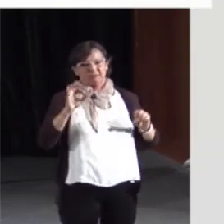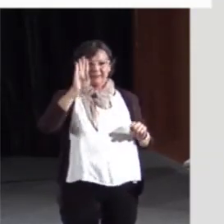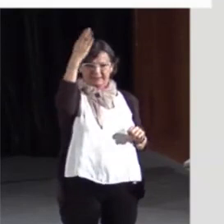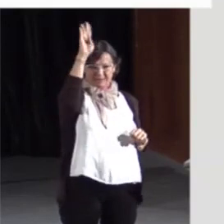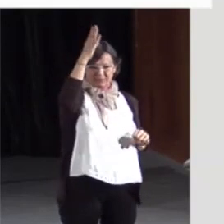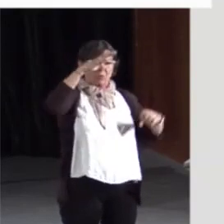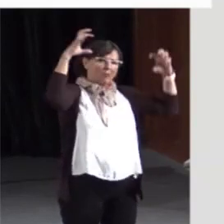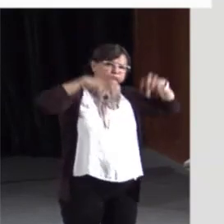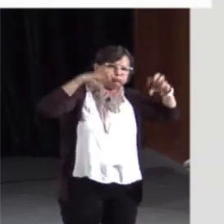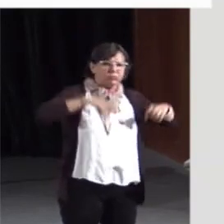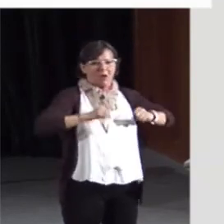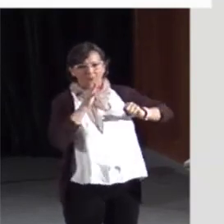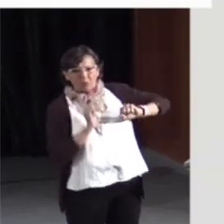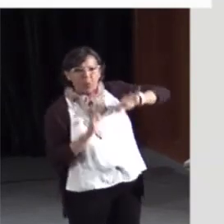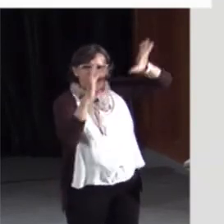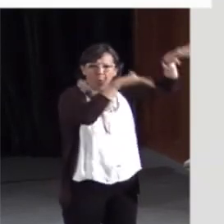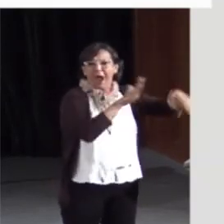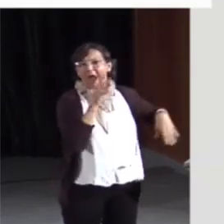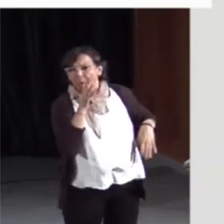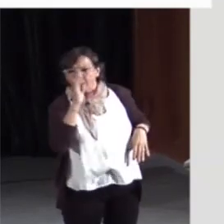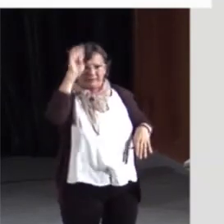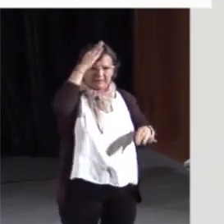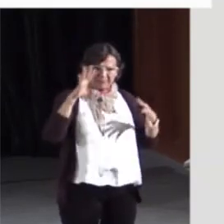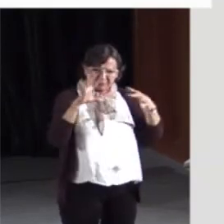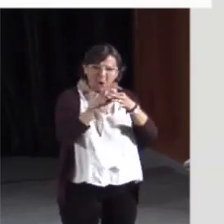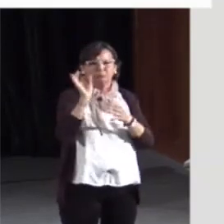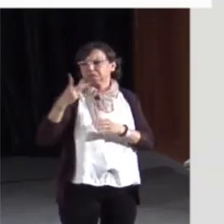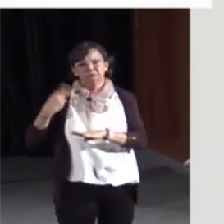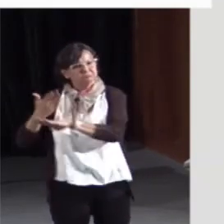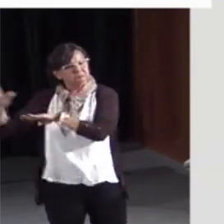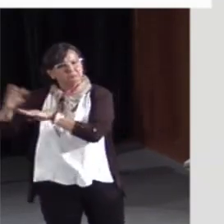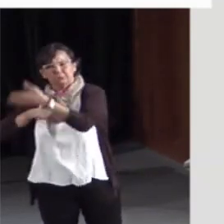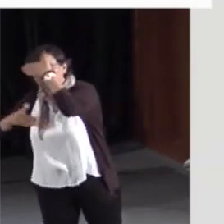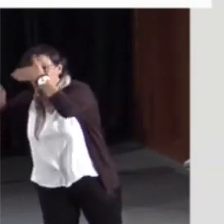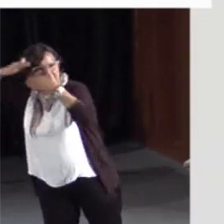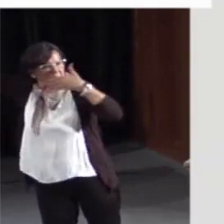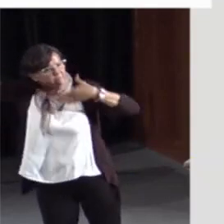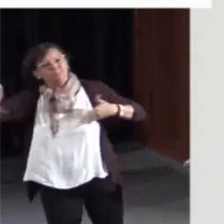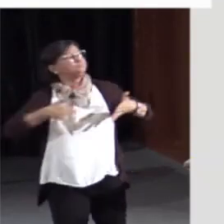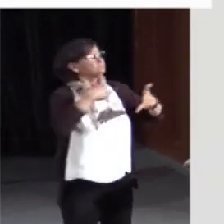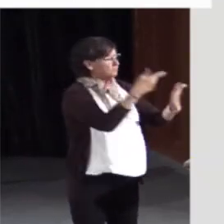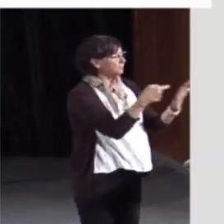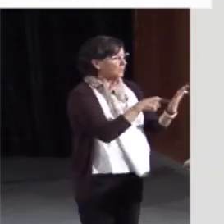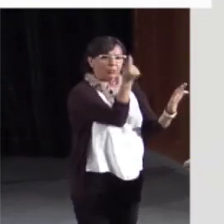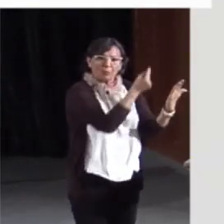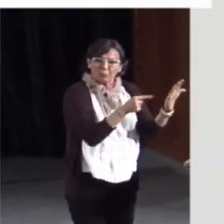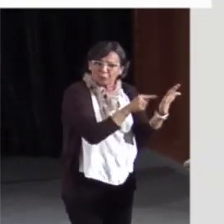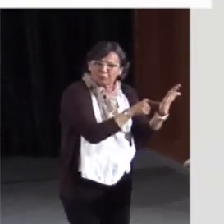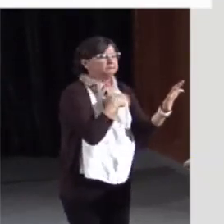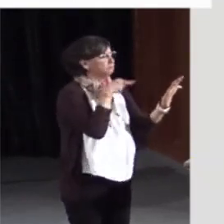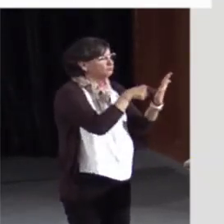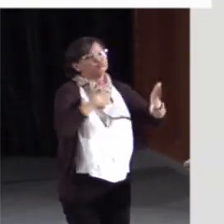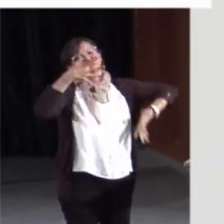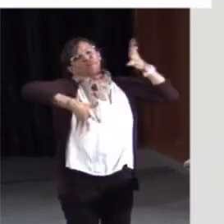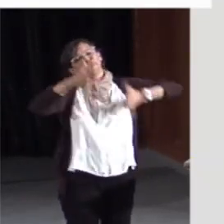comprobación. Nos pedía que hablásemos sobre el tiempo, sobre fenómenos atmosféricos y climatológicos. Y cada uno hizo su grabación de